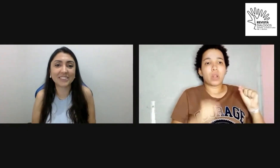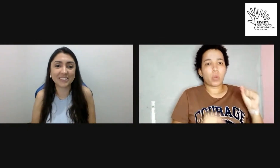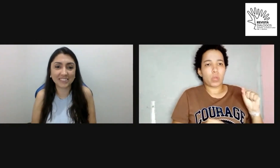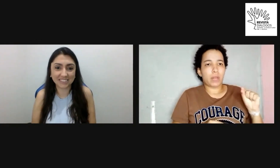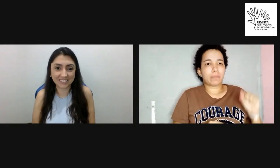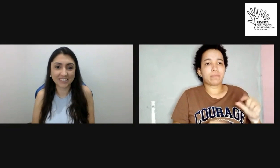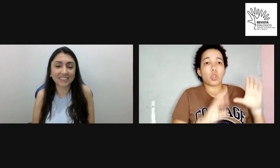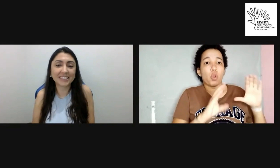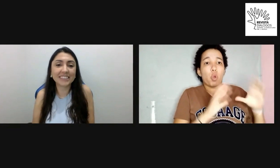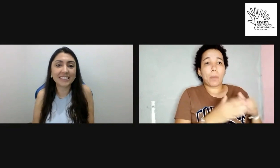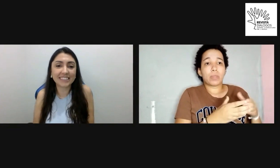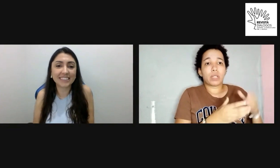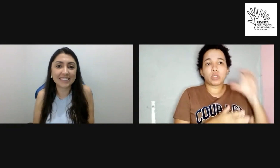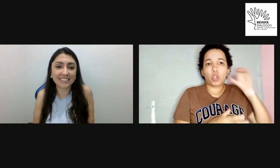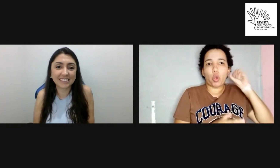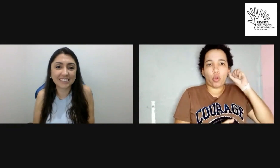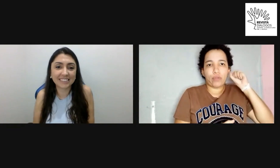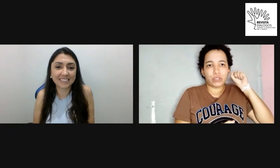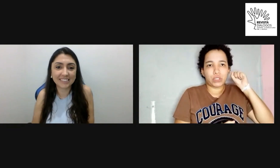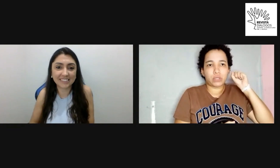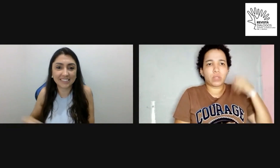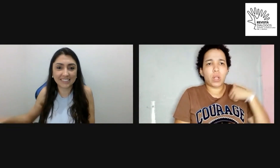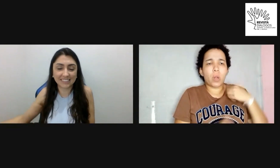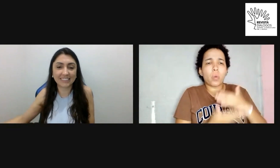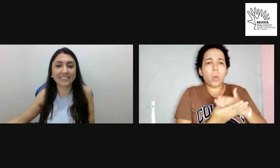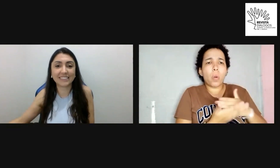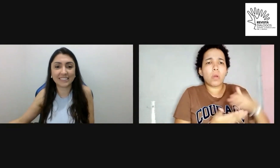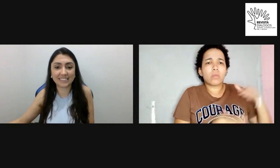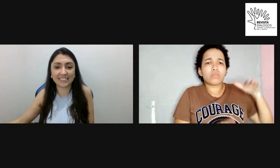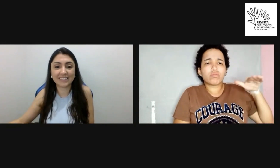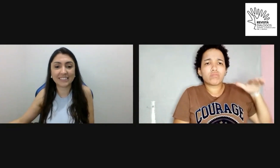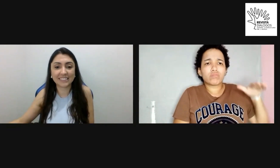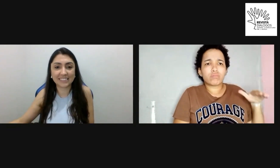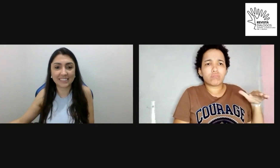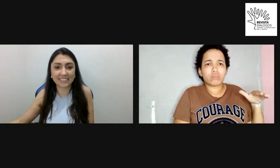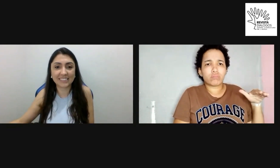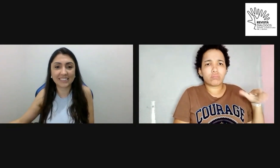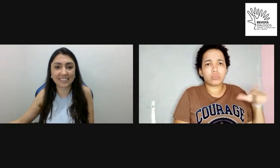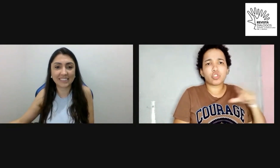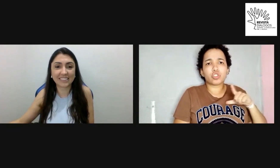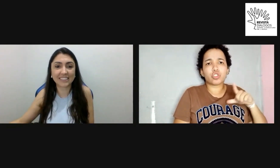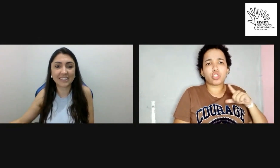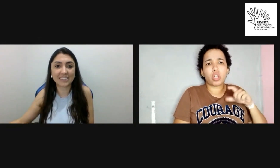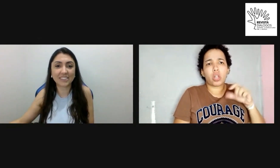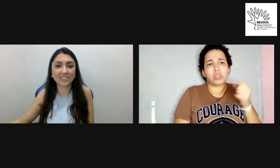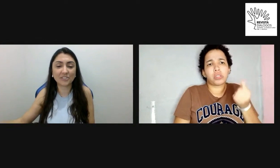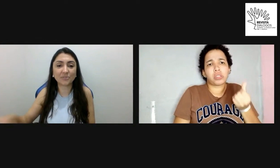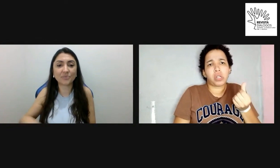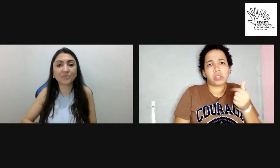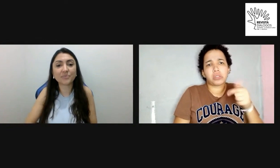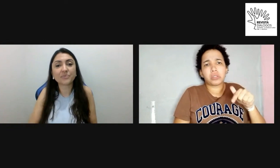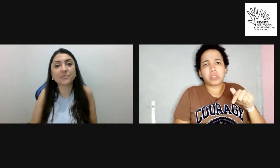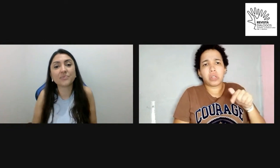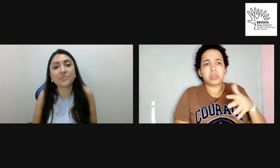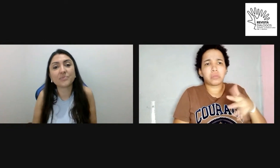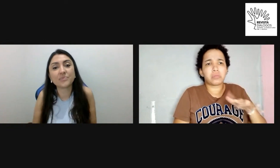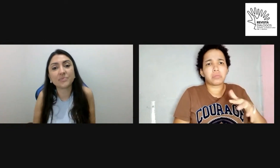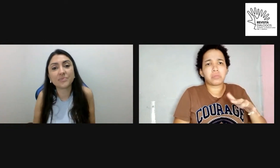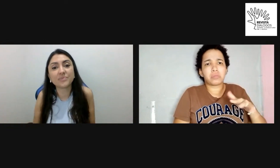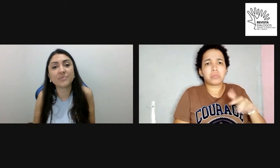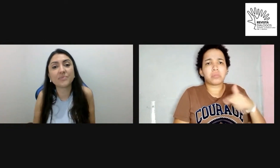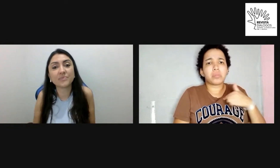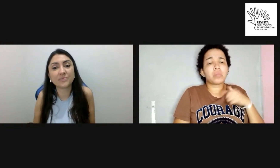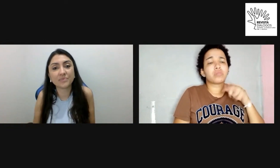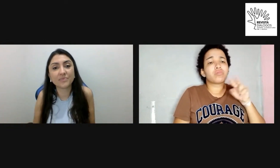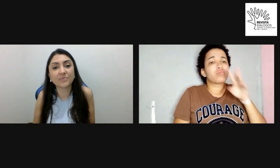maior desafio foi dentro da comunidade ouvinte. Eu comecei ainda criança, mais ou menos com 6 ou 7